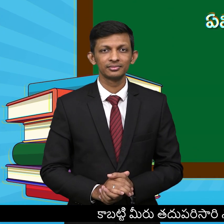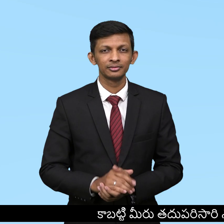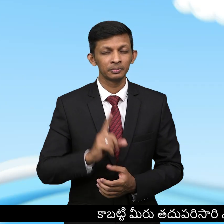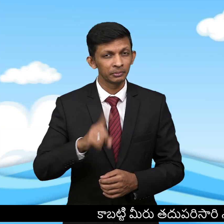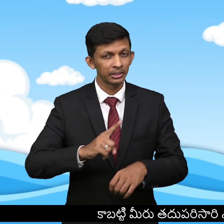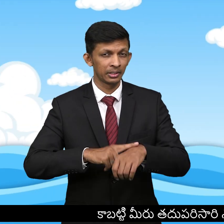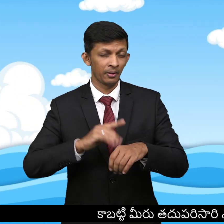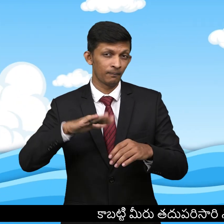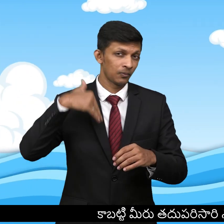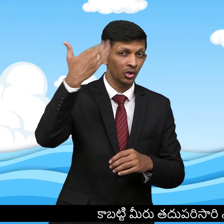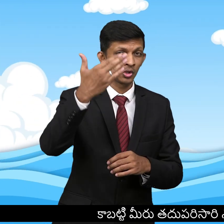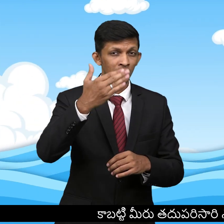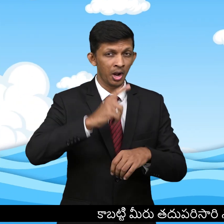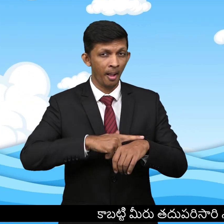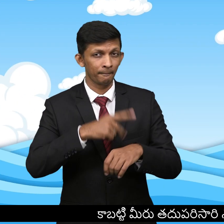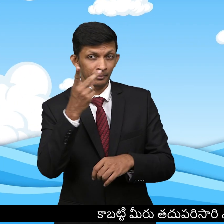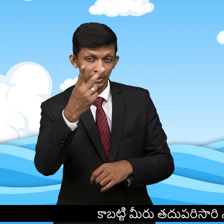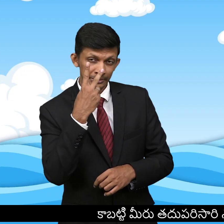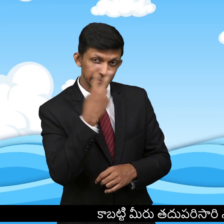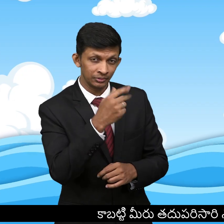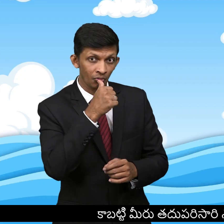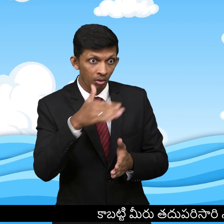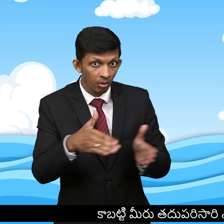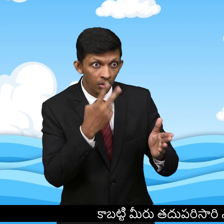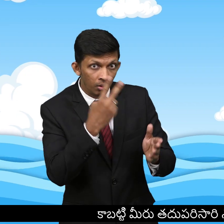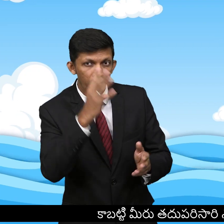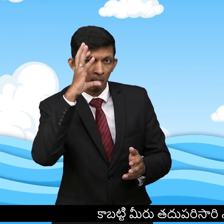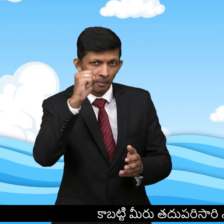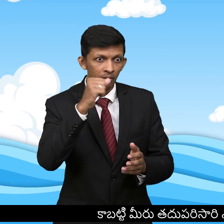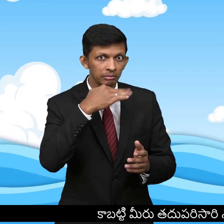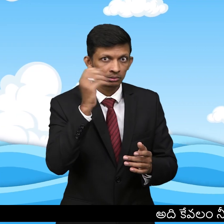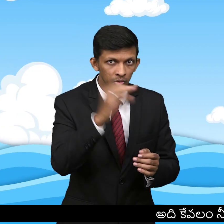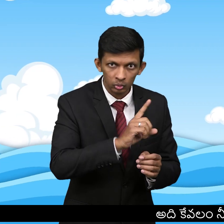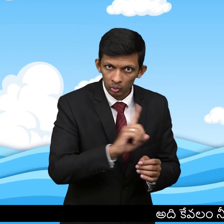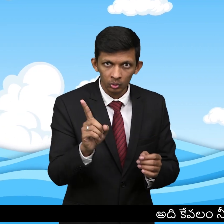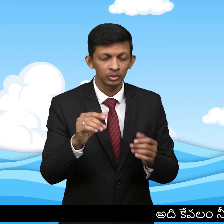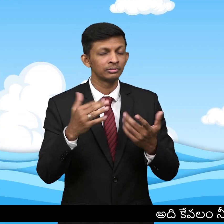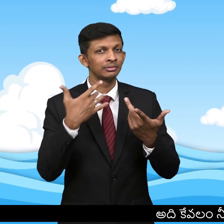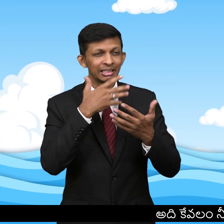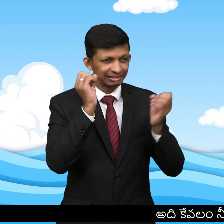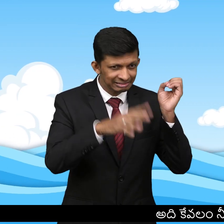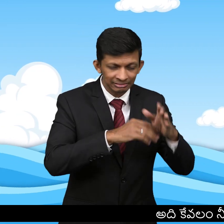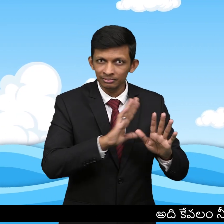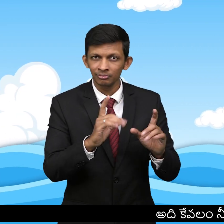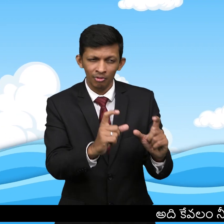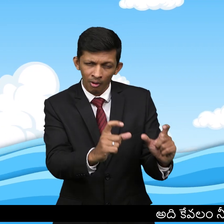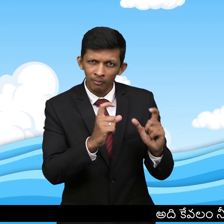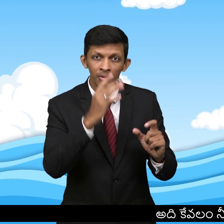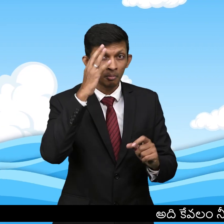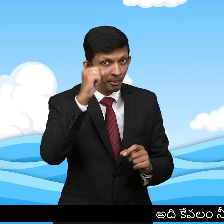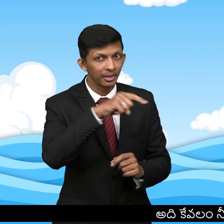చూసుకుంటుంది. కాబట్టి మీరు తదుపరిసారి నదిని చూసినప్పుడు గుర్తుంచుకోండి, అది కేవలం నీరు ప్రవహించడం